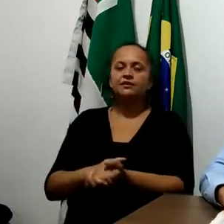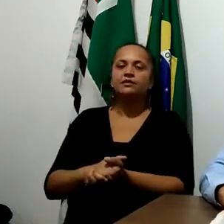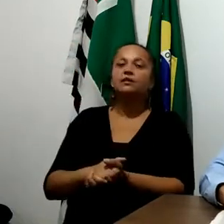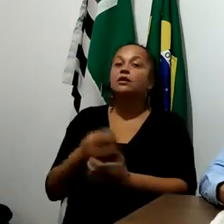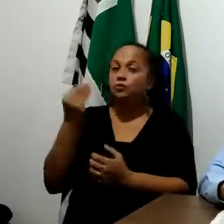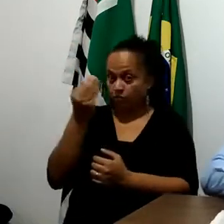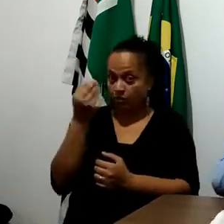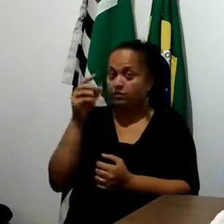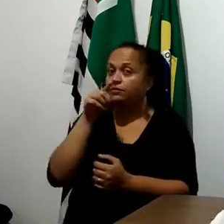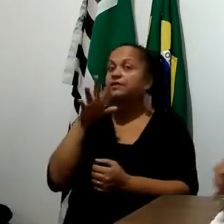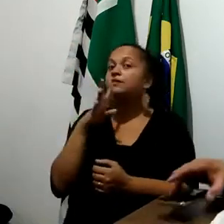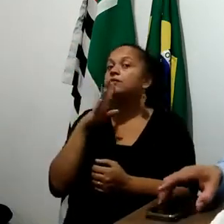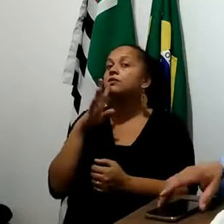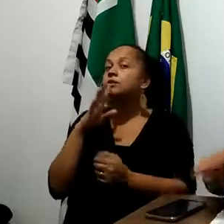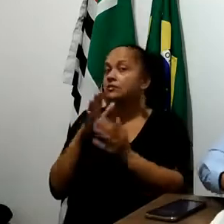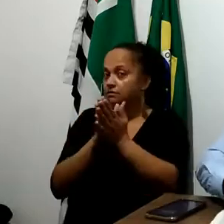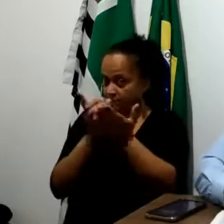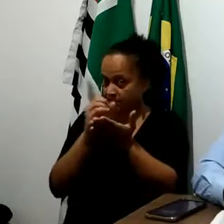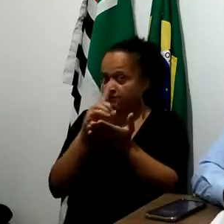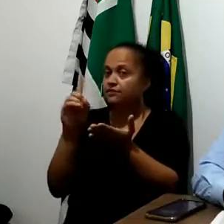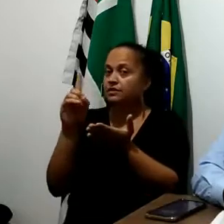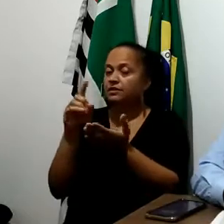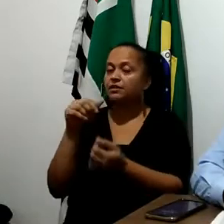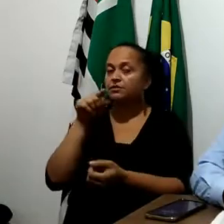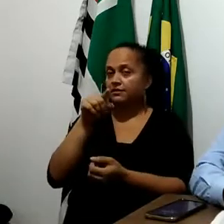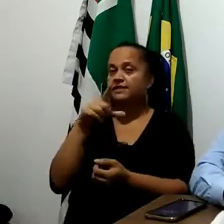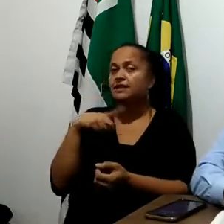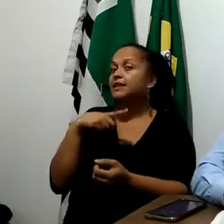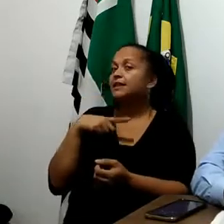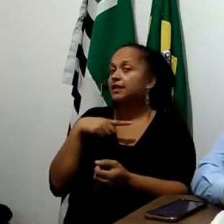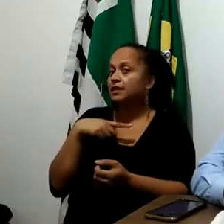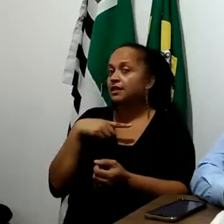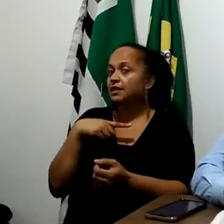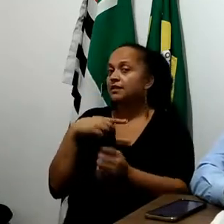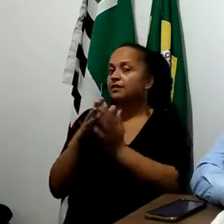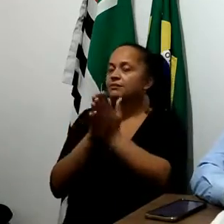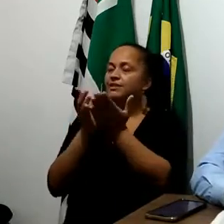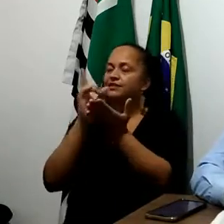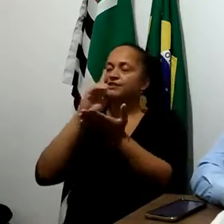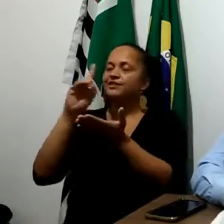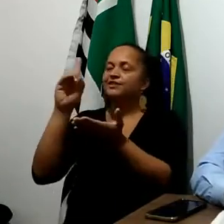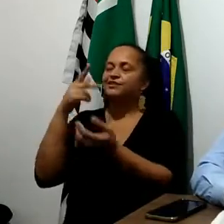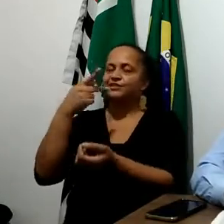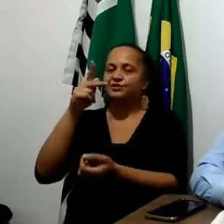você conhece dessa palavra, quando você tem essa espada afiada na sua boca,